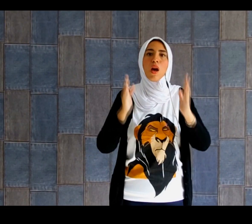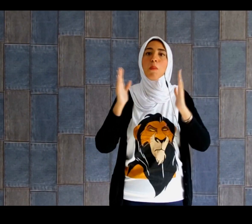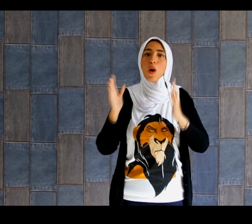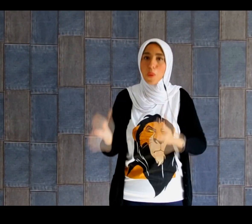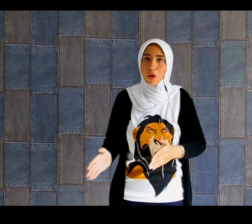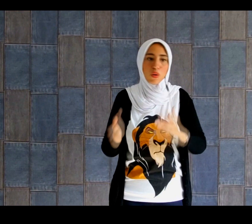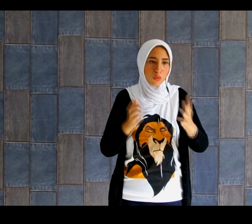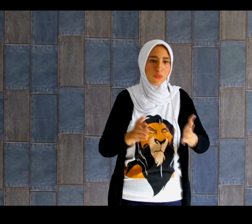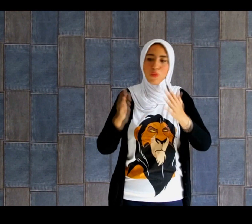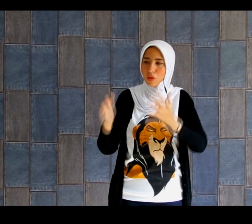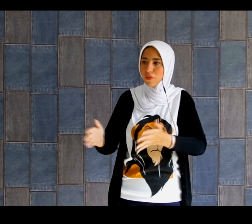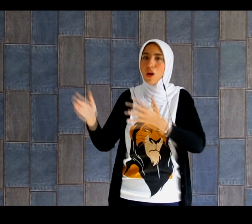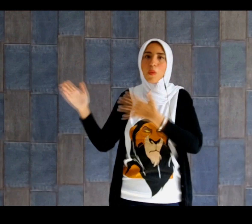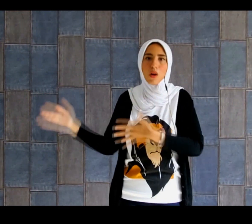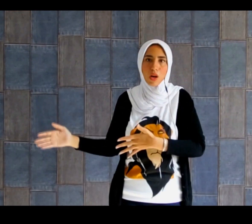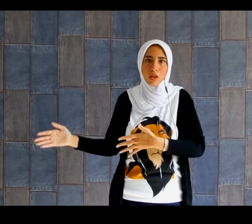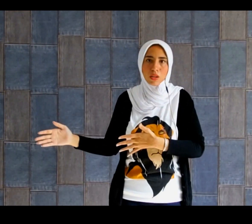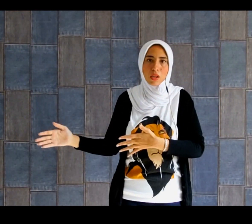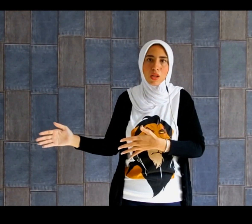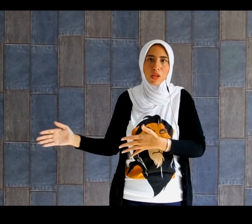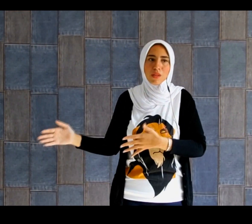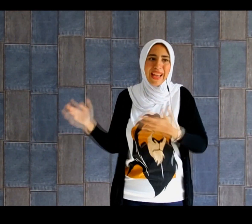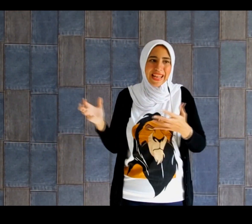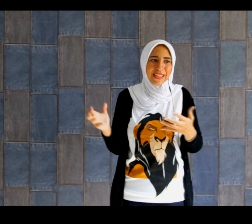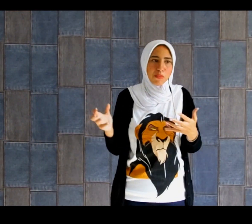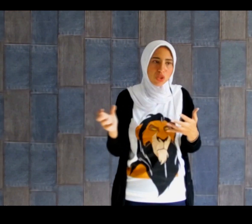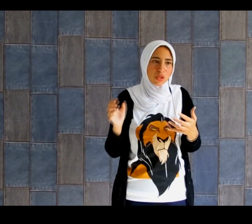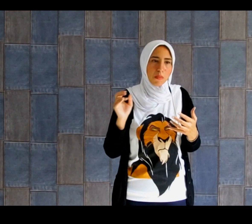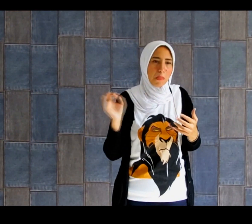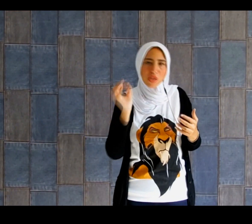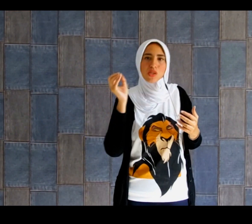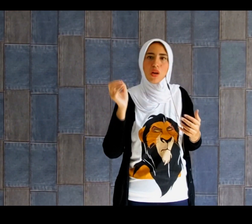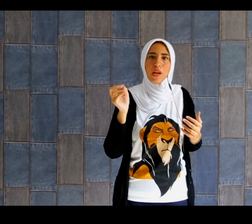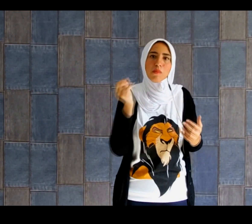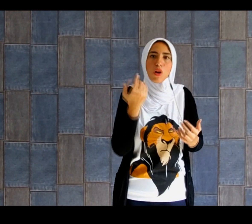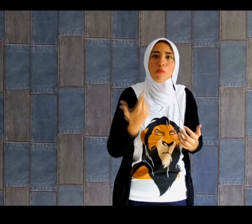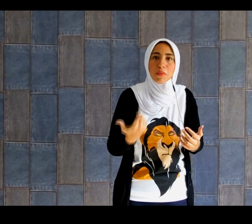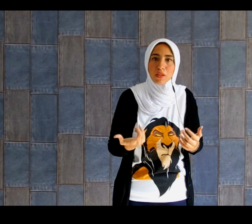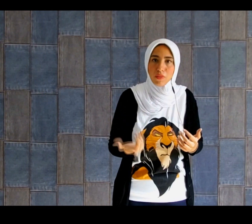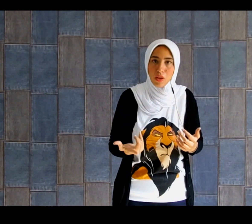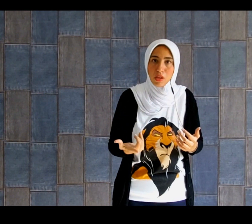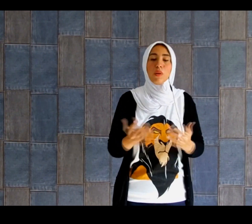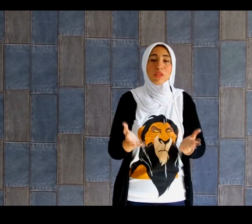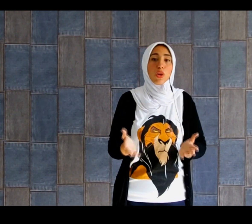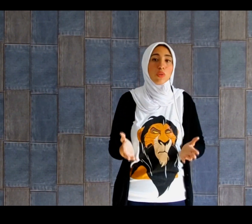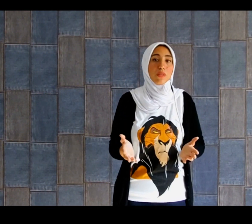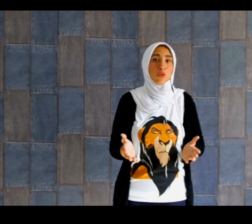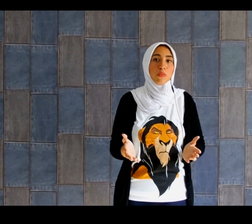مقبرة خوفه خفرة منقرة تعالك كده نبص بصة على المقابر بتاعت الفراعنة لو انت روحت ودي ملوك